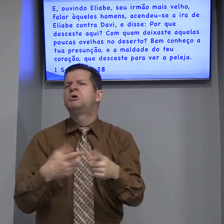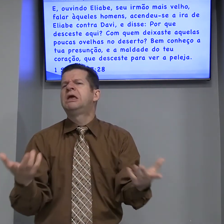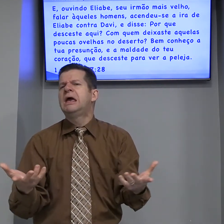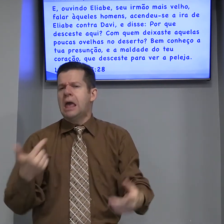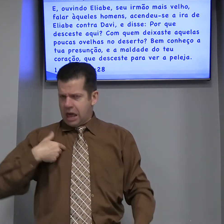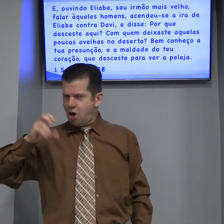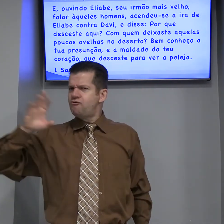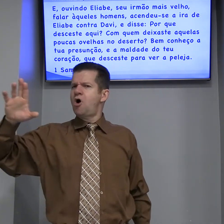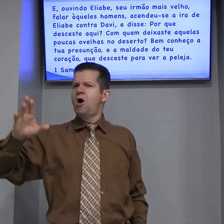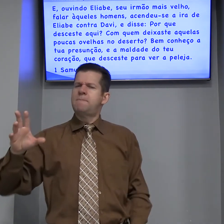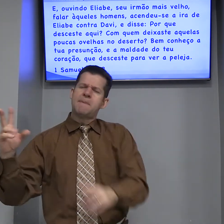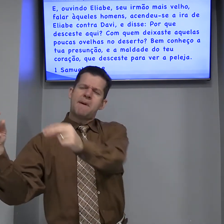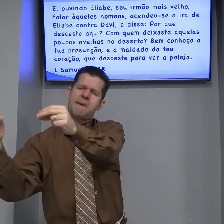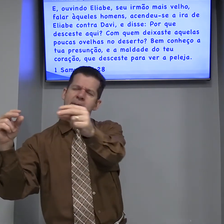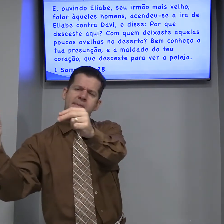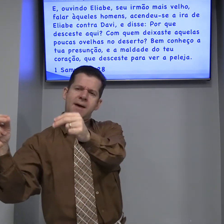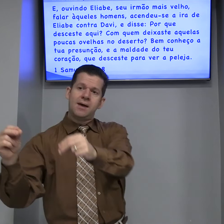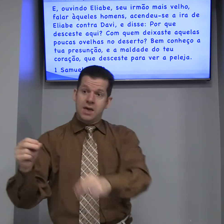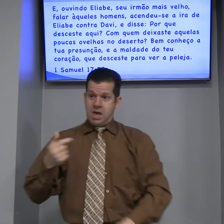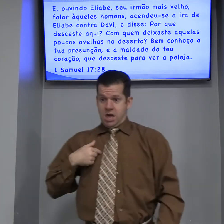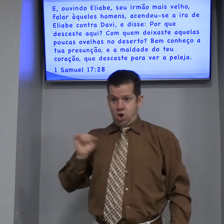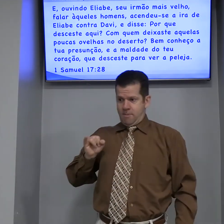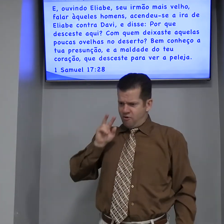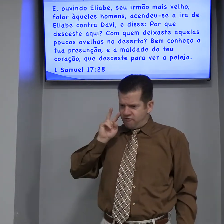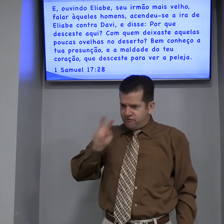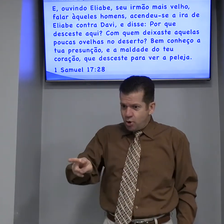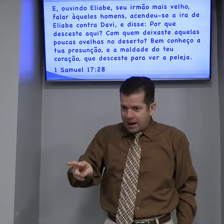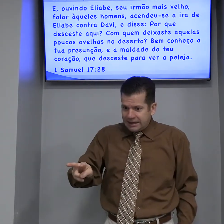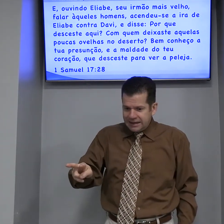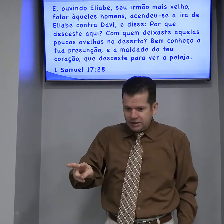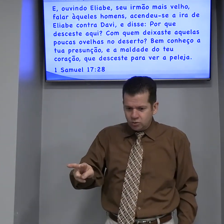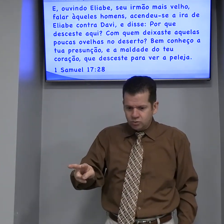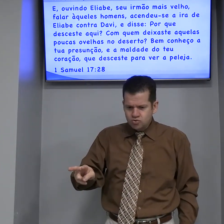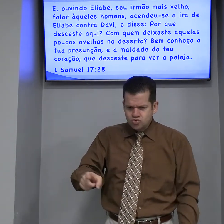quê? Eu vou. Babababa. E o irmão viu aquilo.